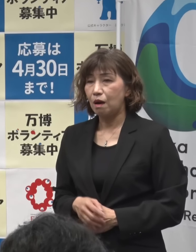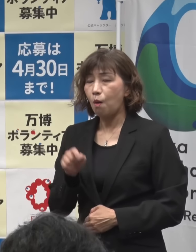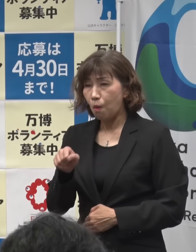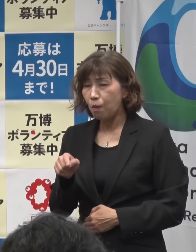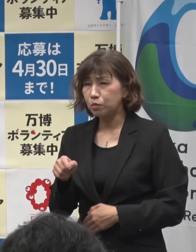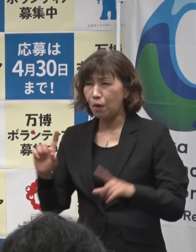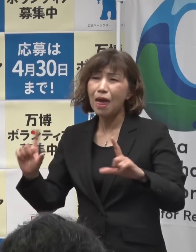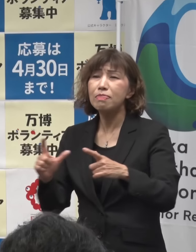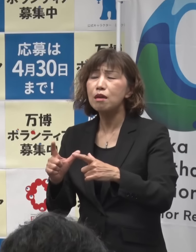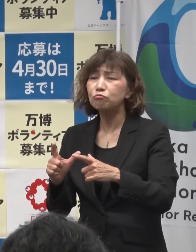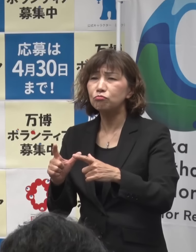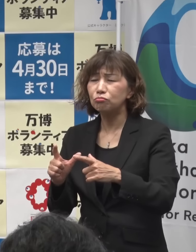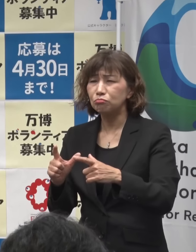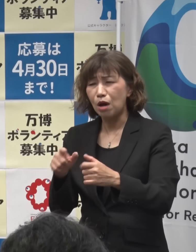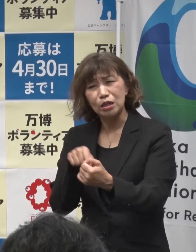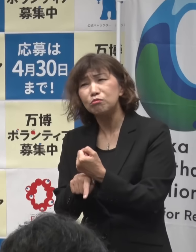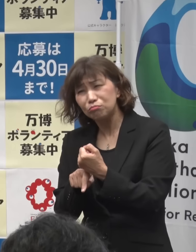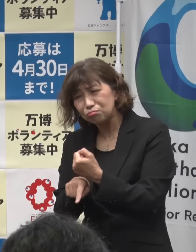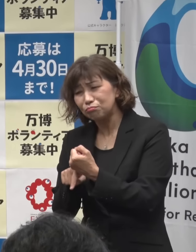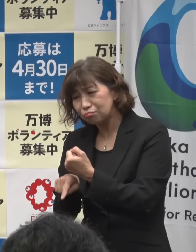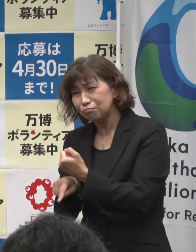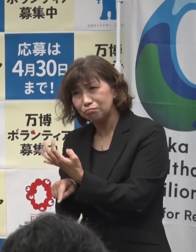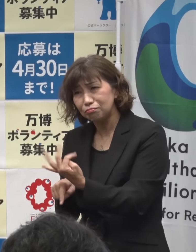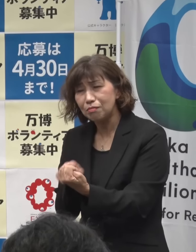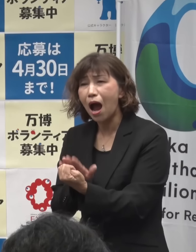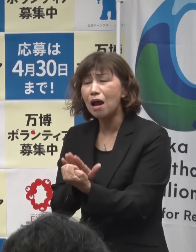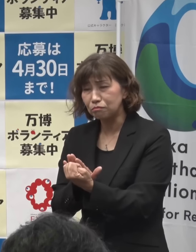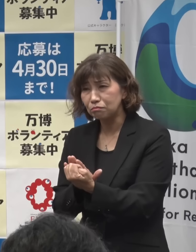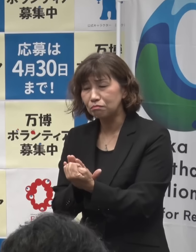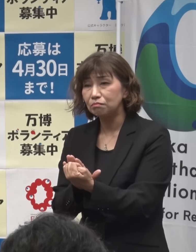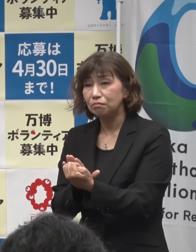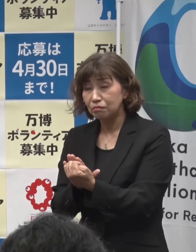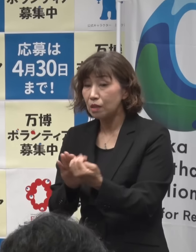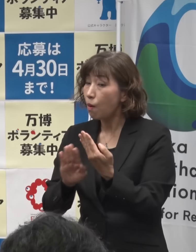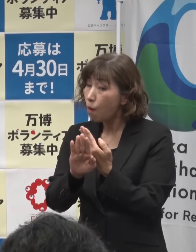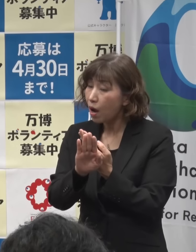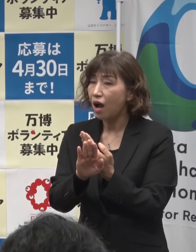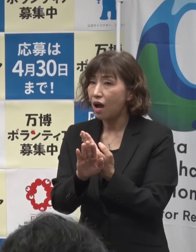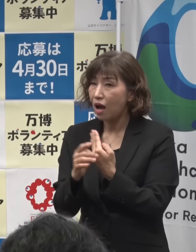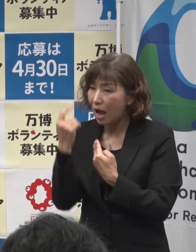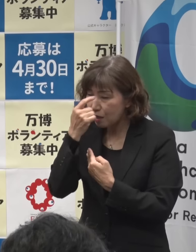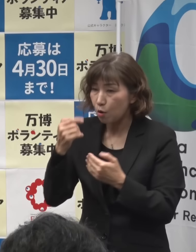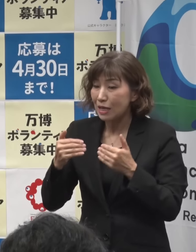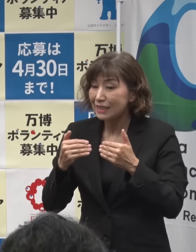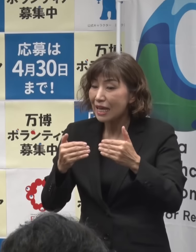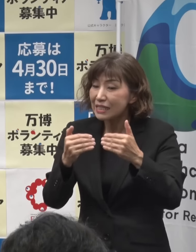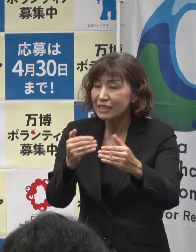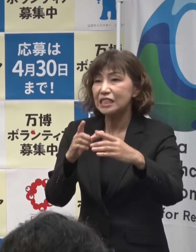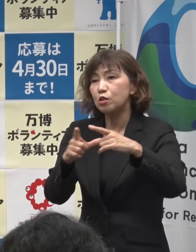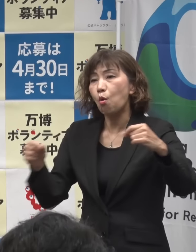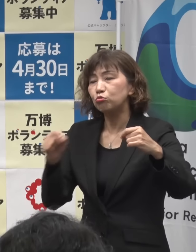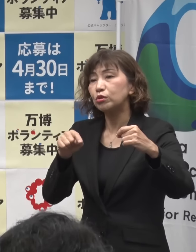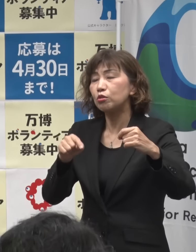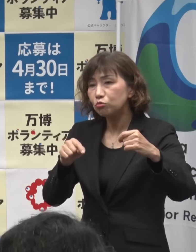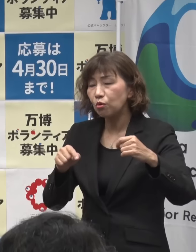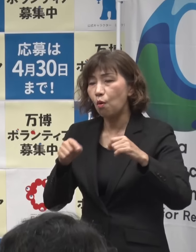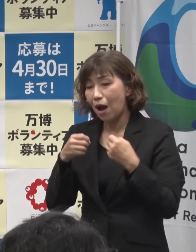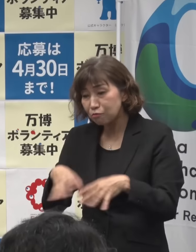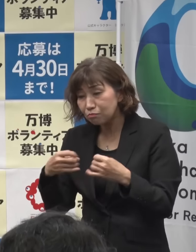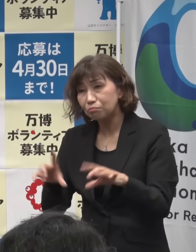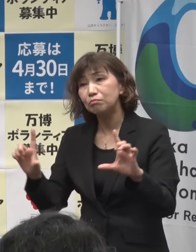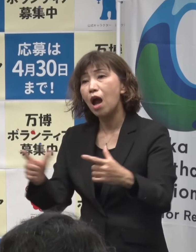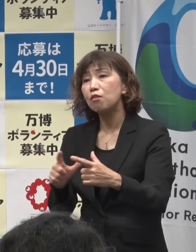と考えるといろんな理由はあると思いますが、先進国というのは基本的にはやっぱりその出生率が下がってきますのであるんだろうと思いますけれども、